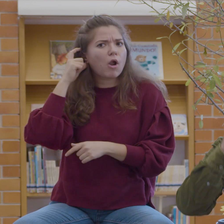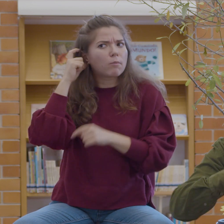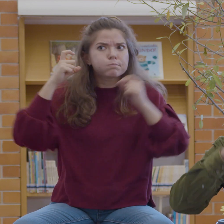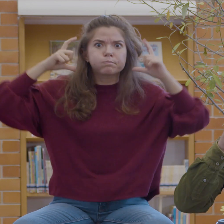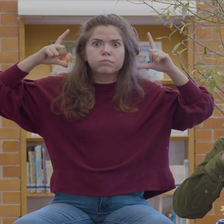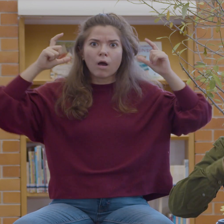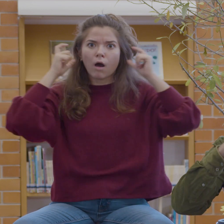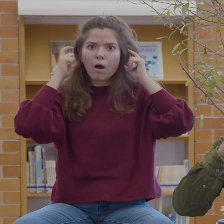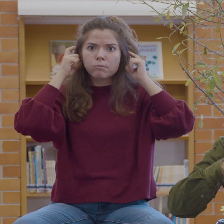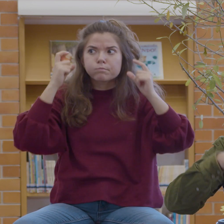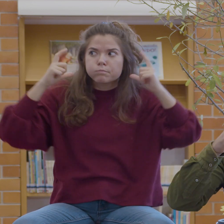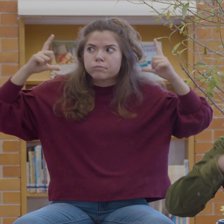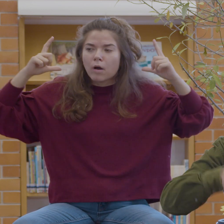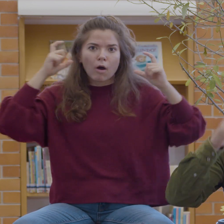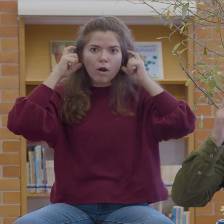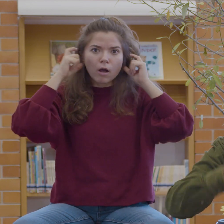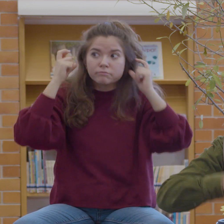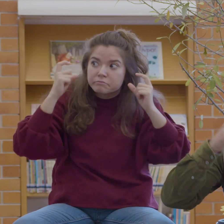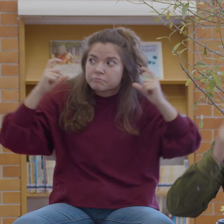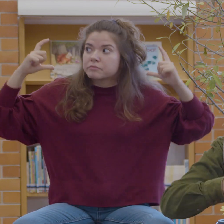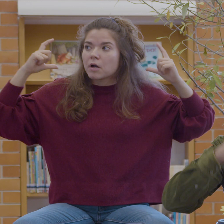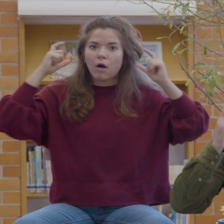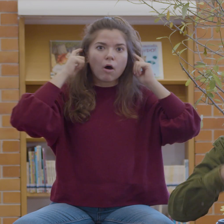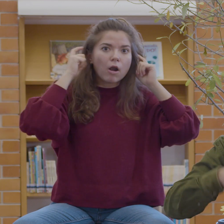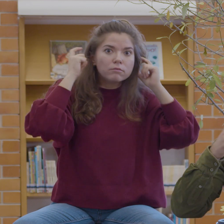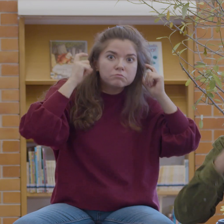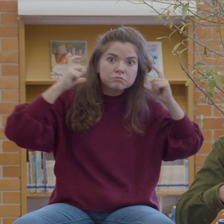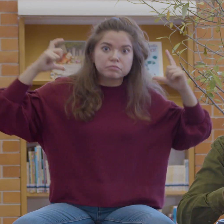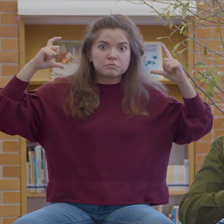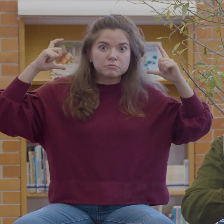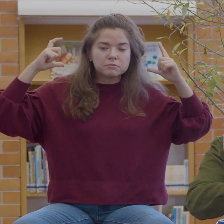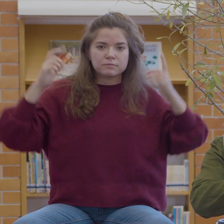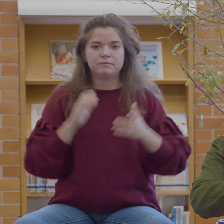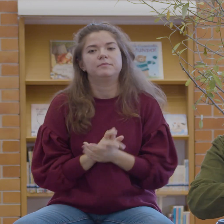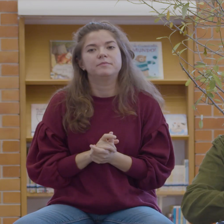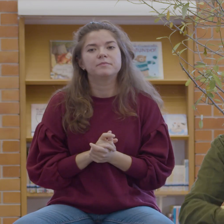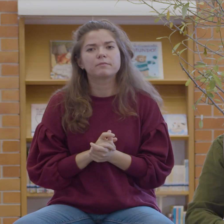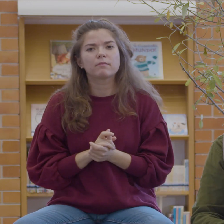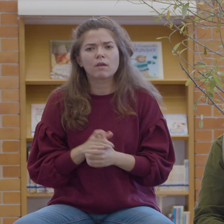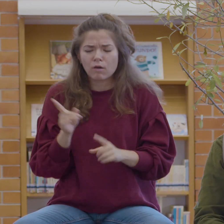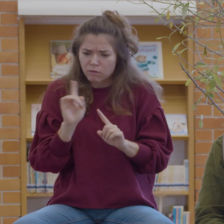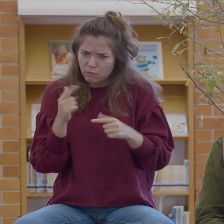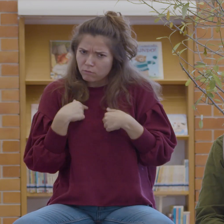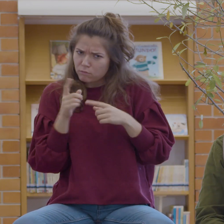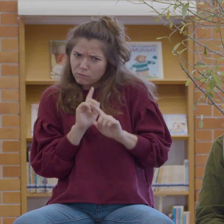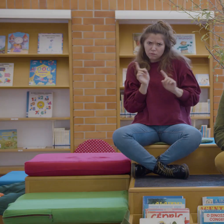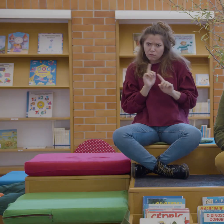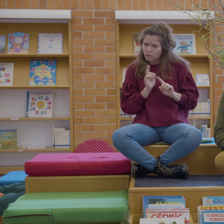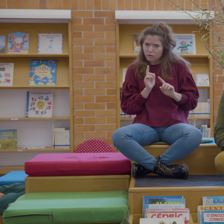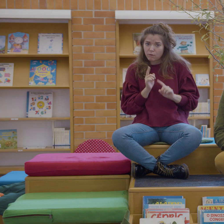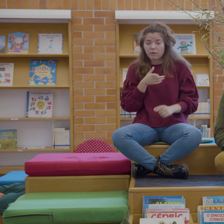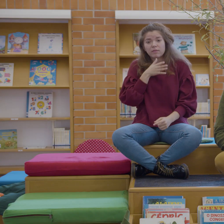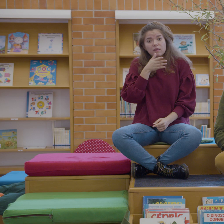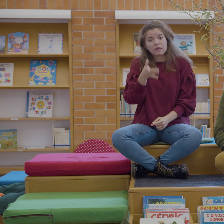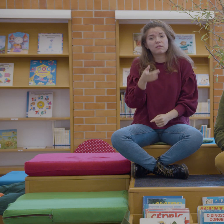orelhuda, a Mara é orelhuda, a Mara é orelhuda. Não, não sou,